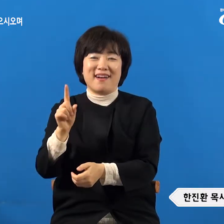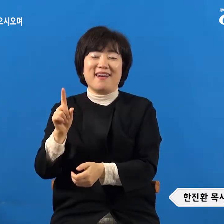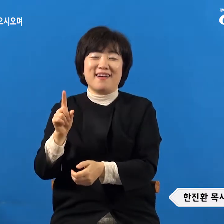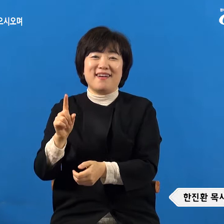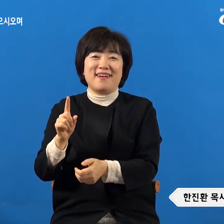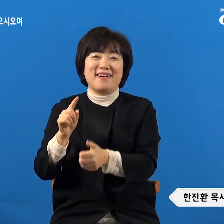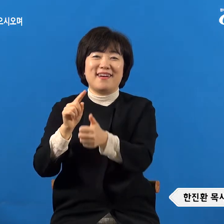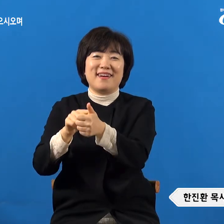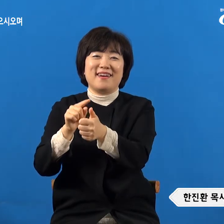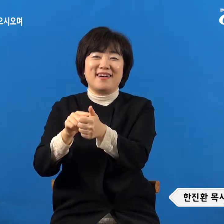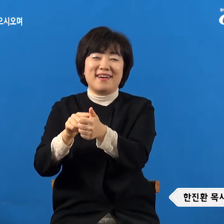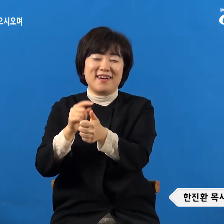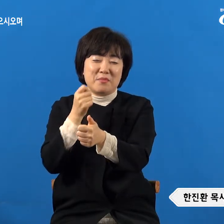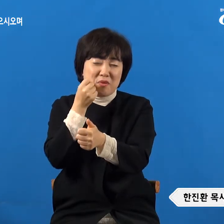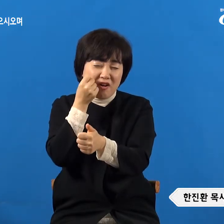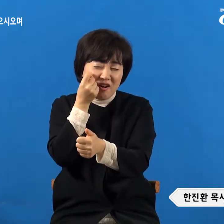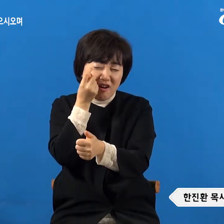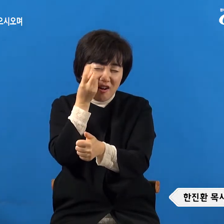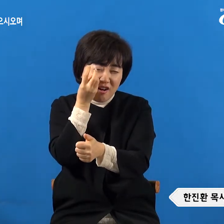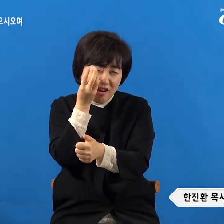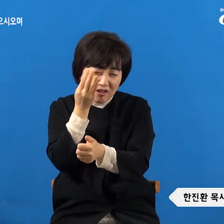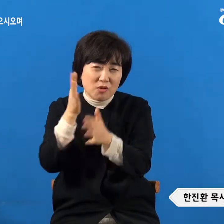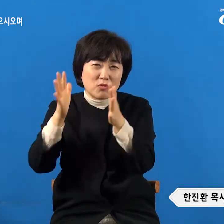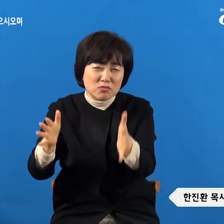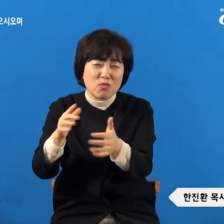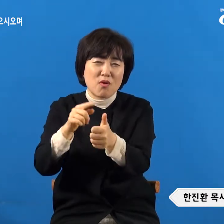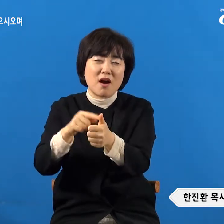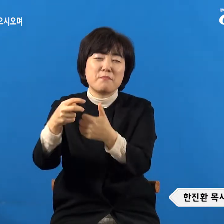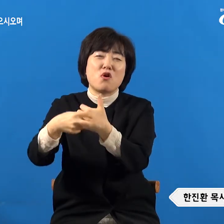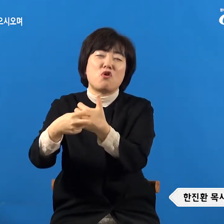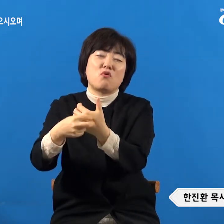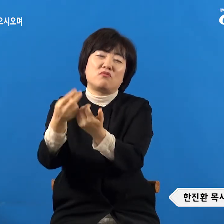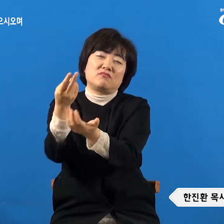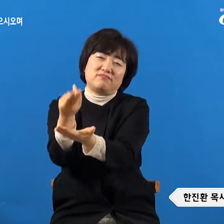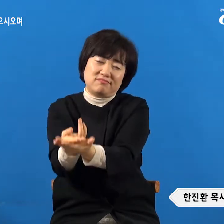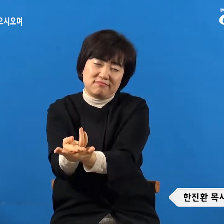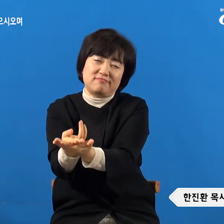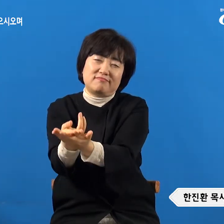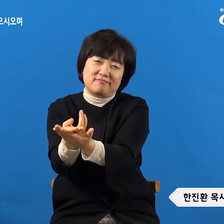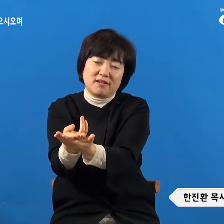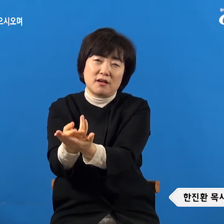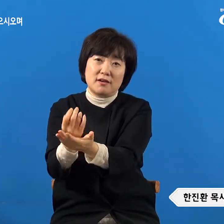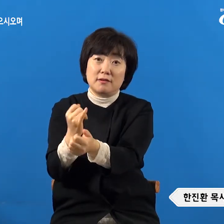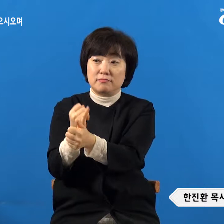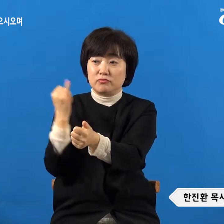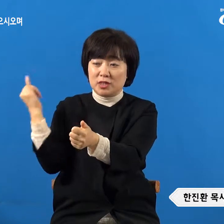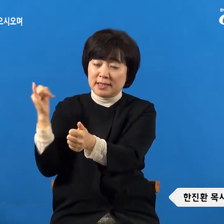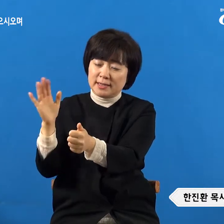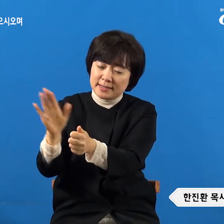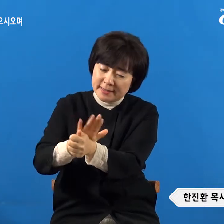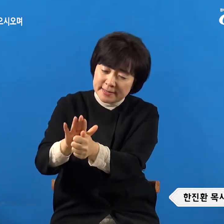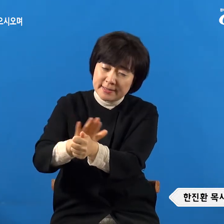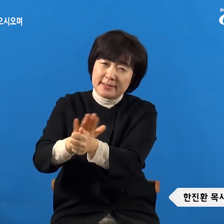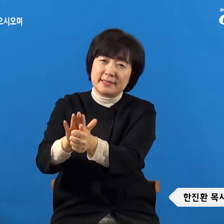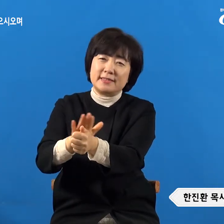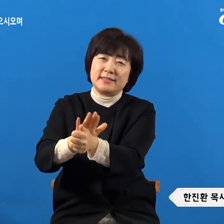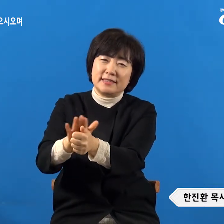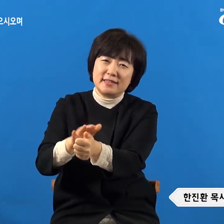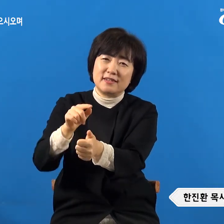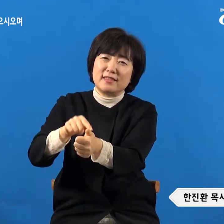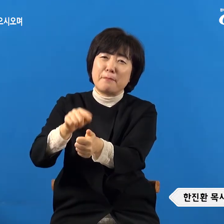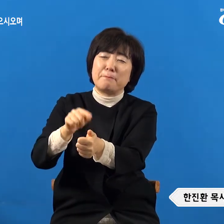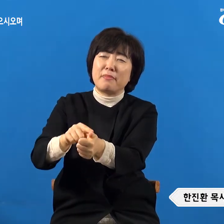그 후에도 여러 달 이제 병상 생활을 하는데 부인은 늘 남편 곁에서 내 남편 구원해